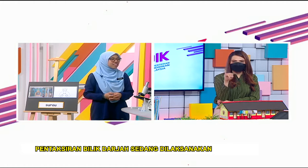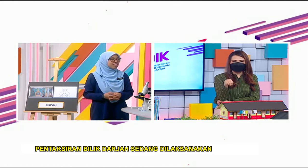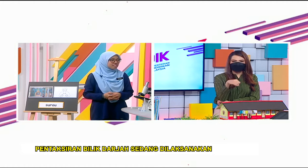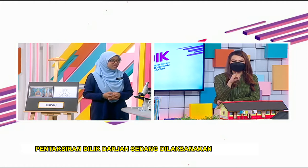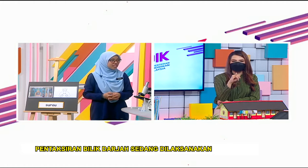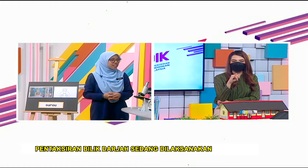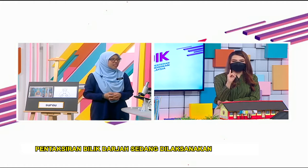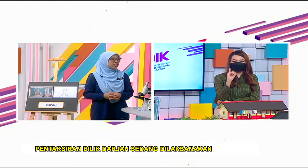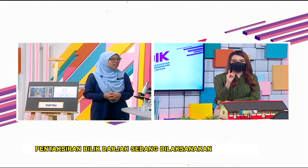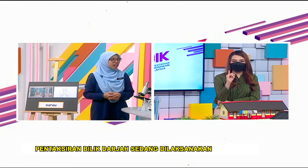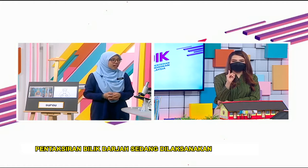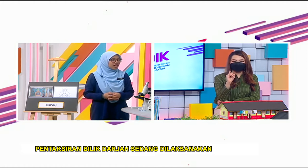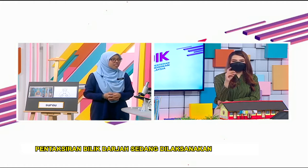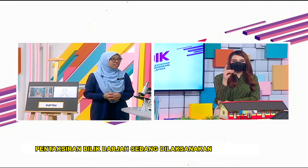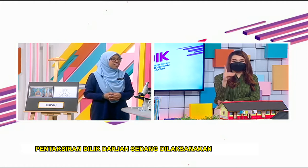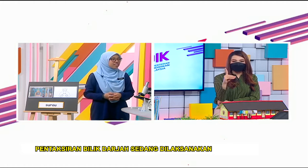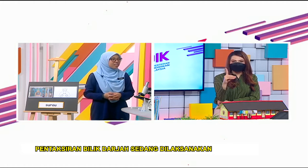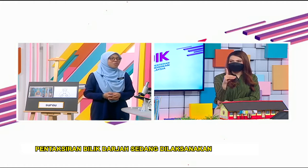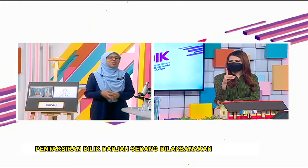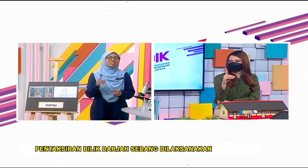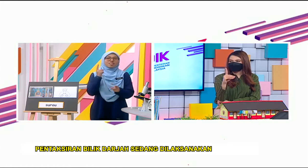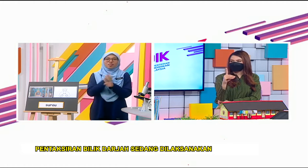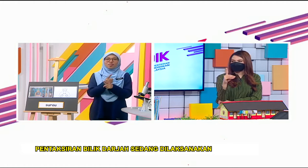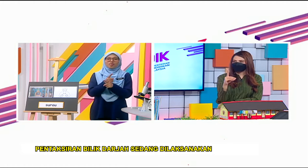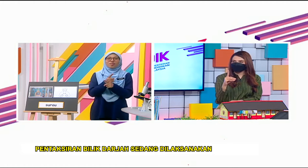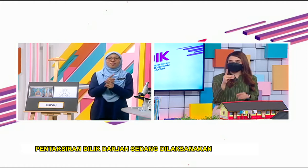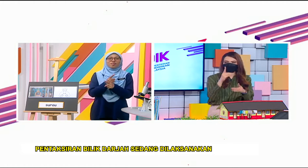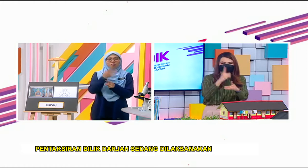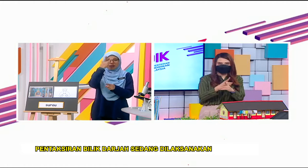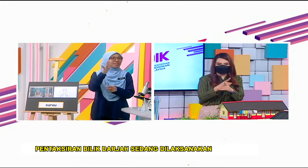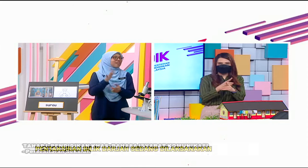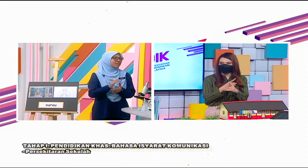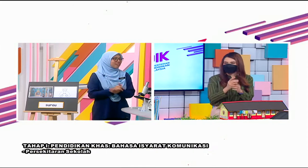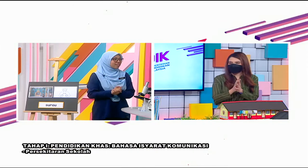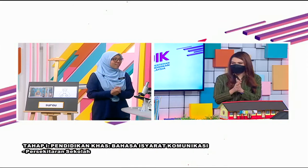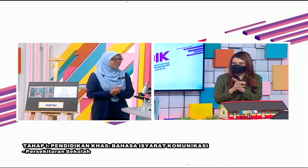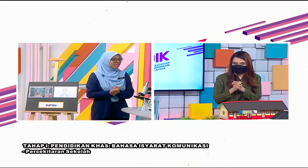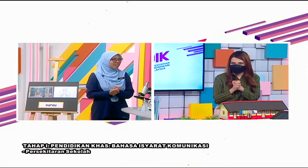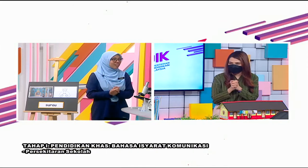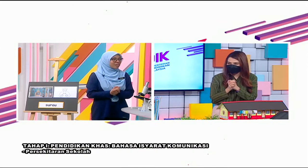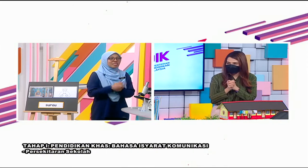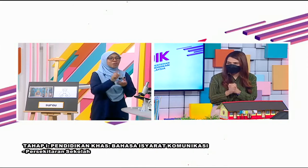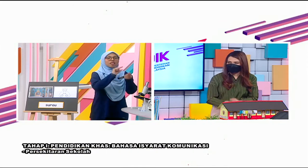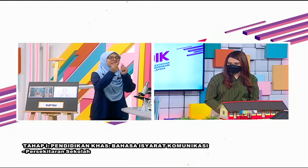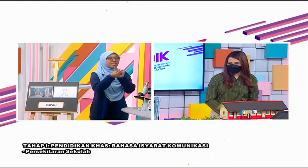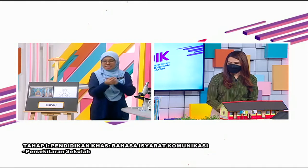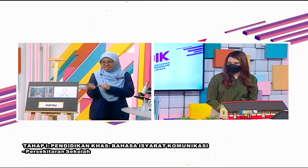J. I. T. Betul. Pandailah Kak Eli. Saya cuba. Dah boleh ganti dah